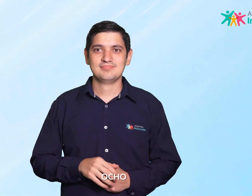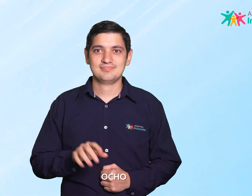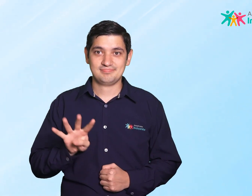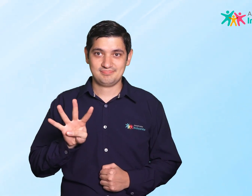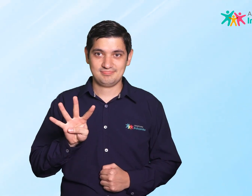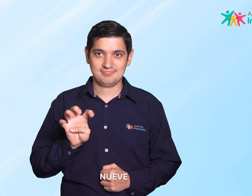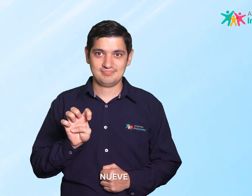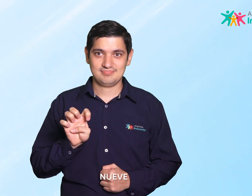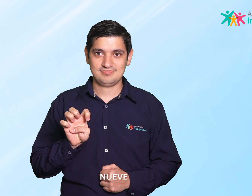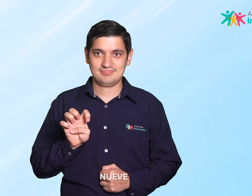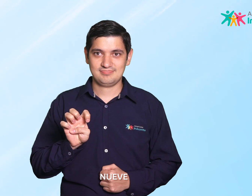9